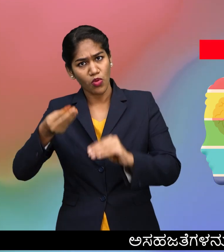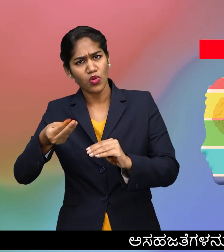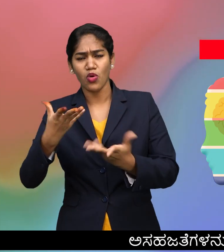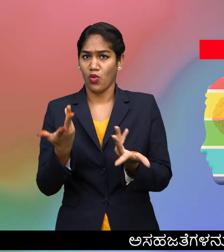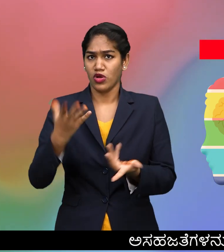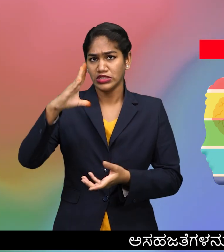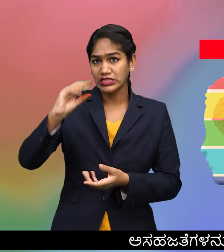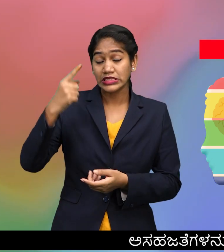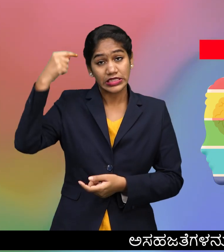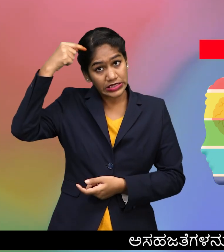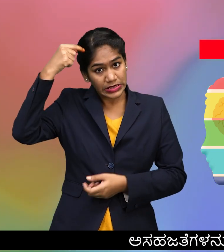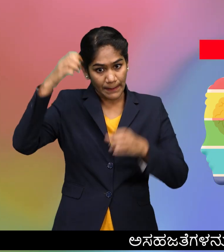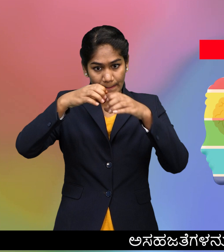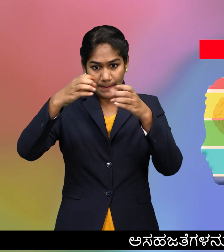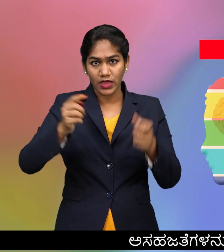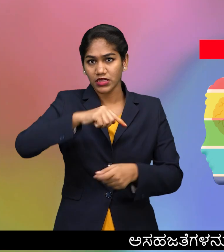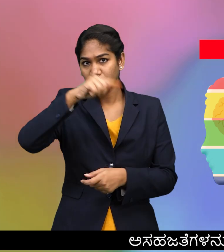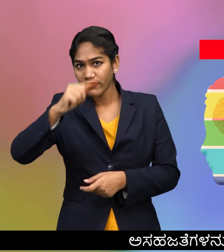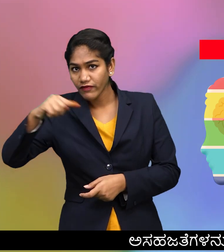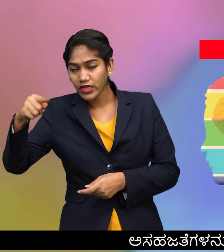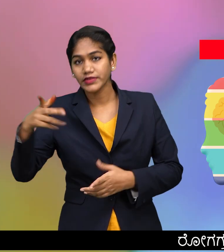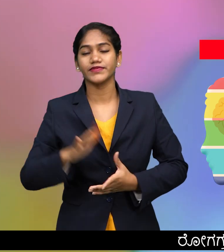ಅಸಹಜತೆಗಳನ್ನು ಪತ್ತೆ ಮಾಡುತ್ತದೆ ಮತ್ತು